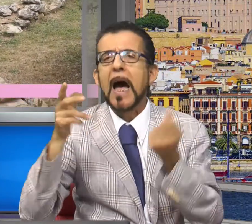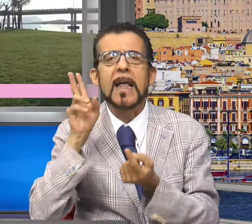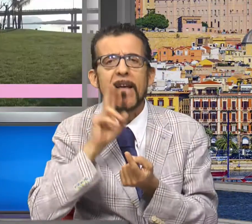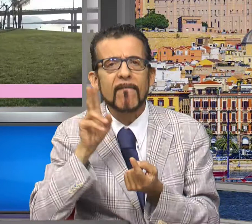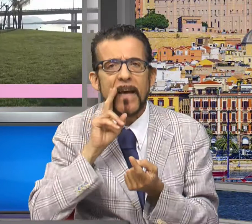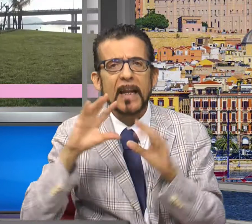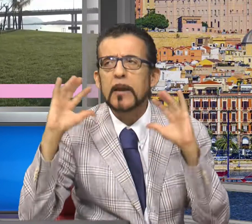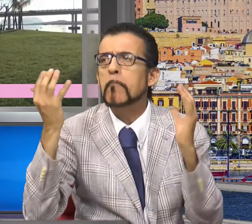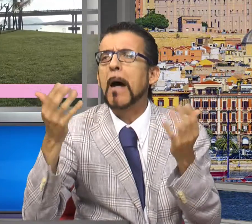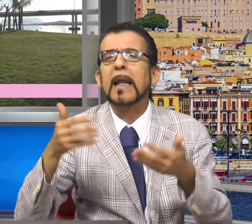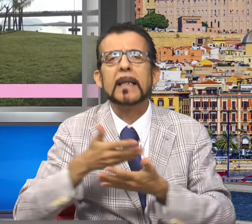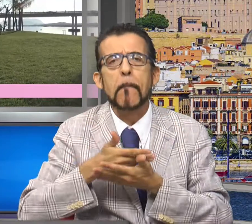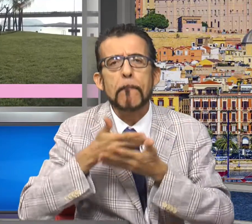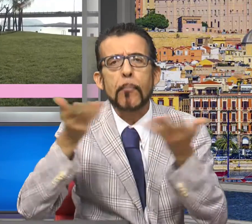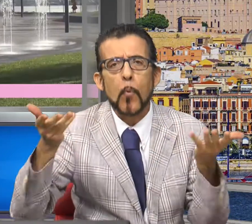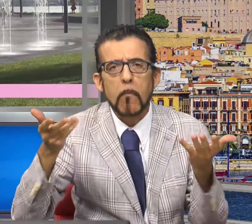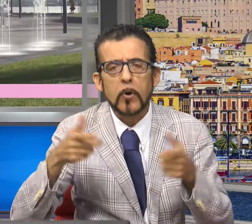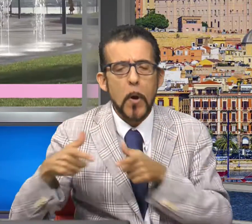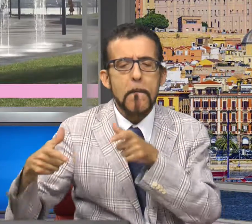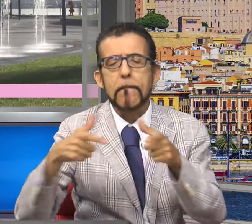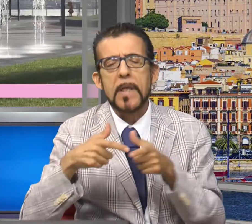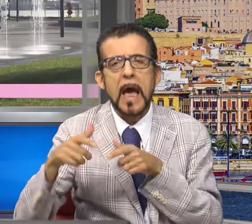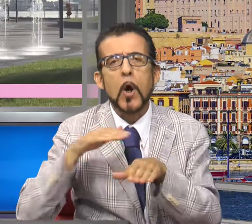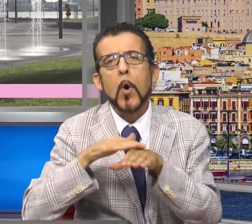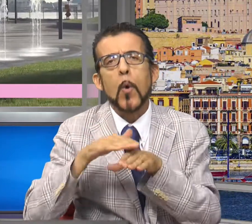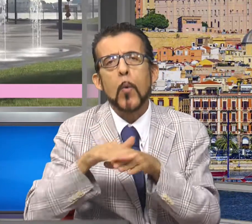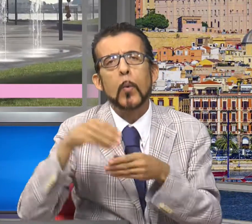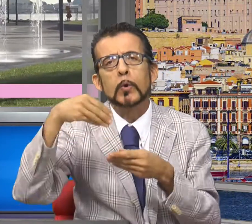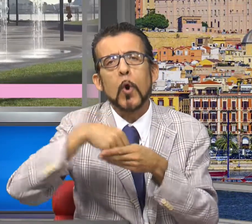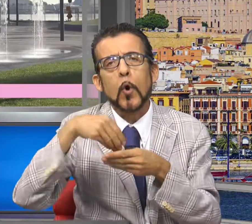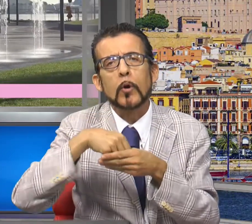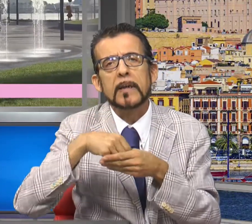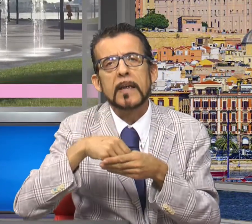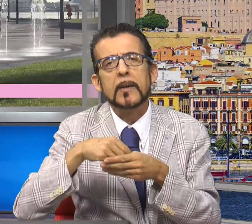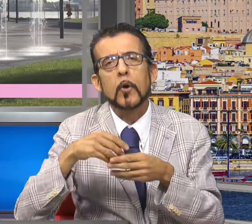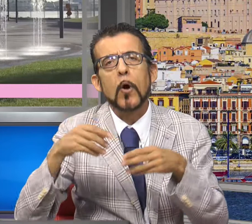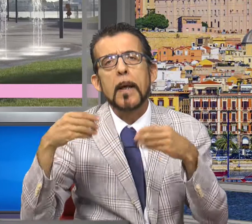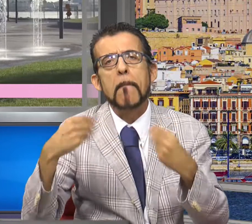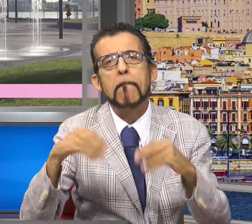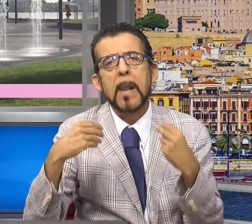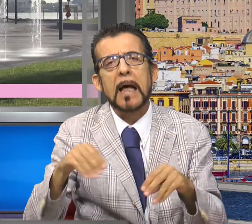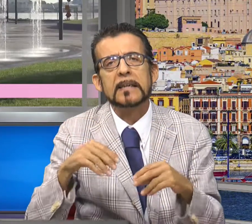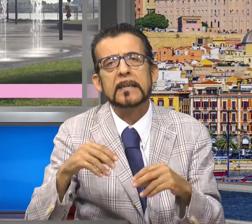e piazze, è vietato l'utilizzo di contenitori e altri prodotti di plastica monouso. Abbiamo cercato